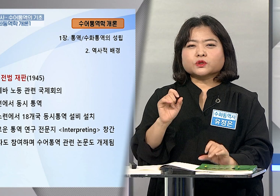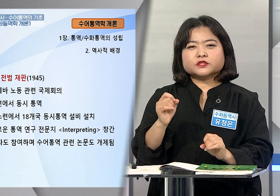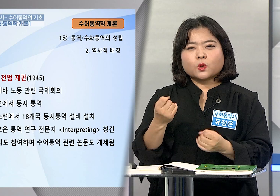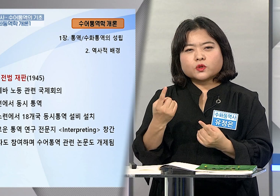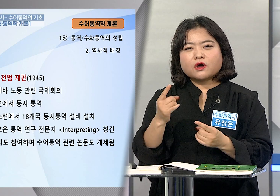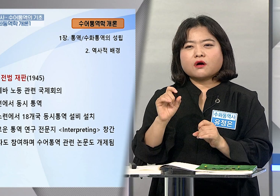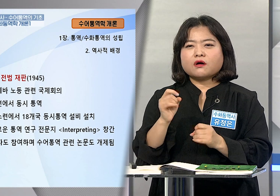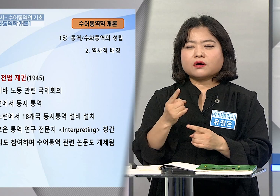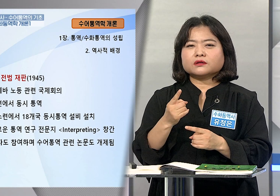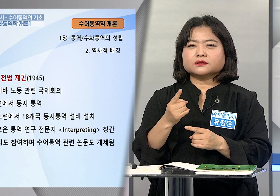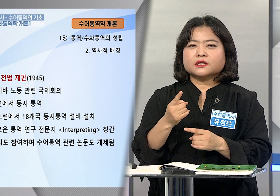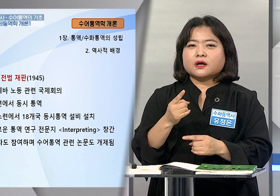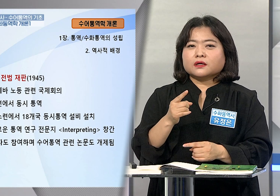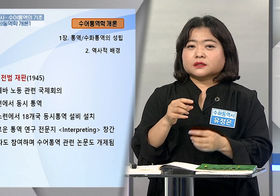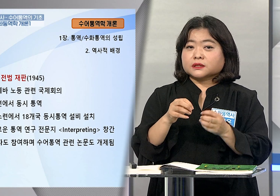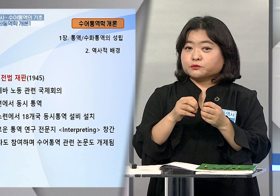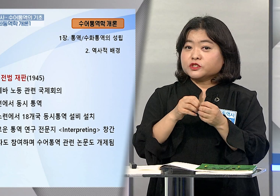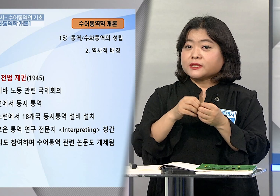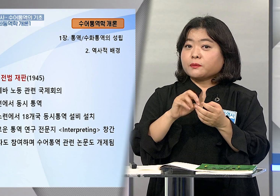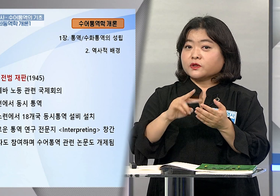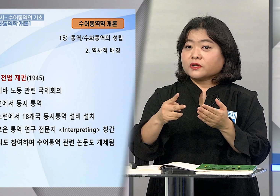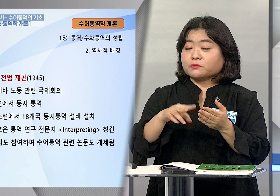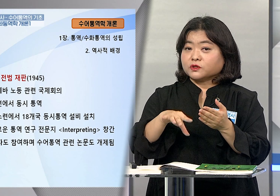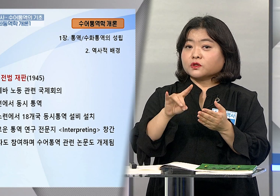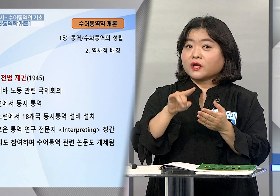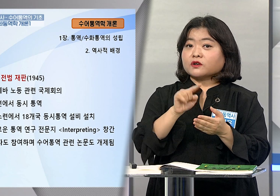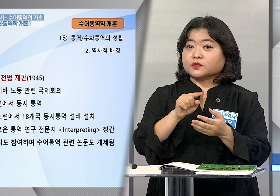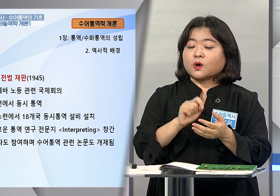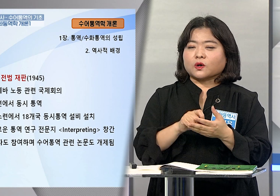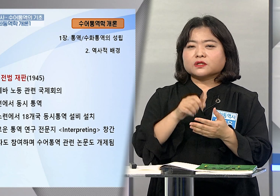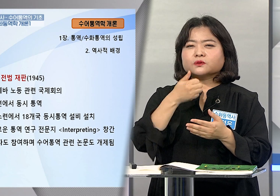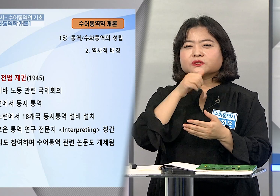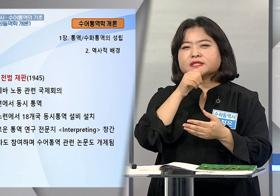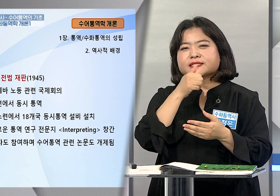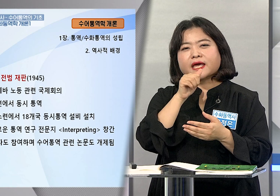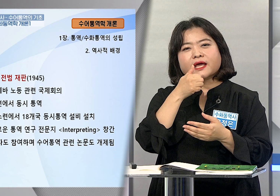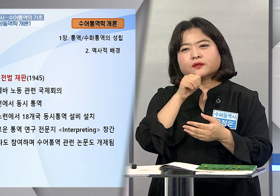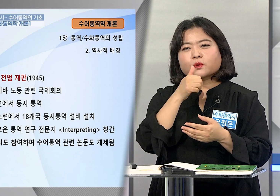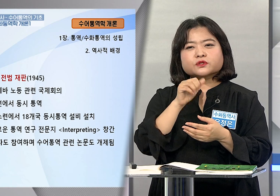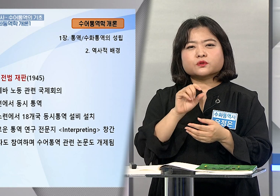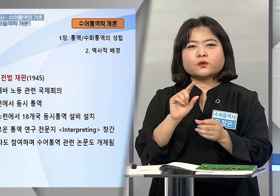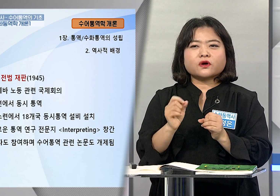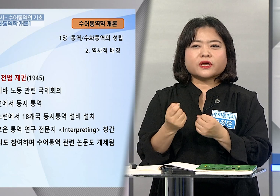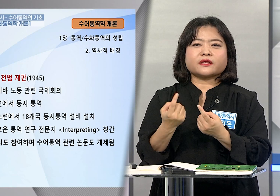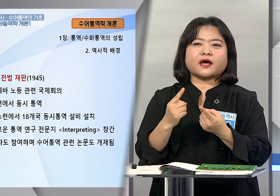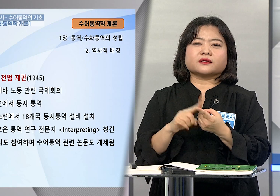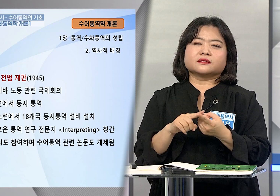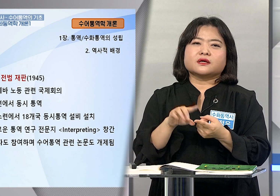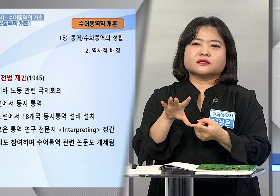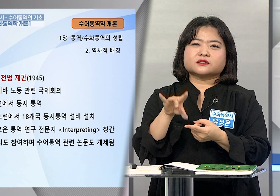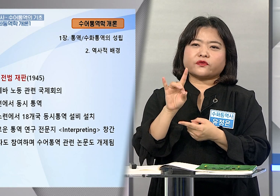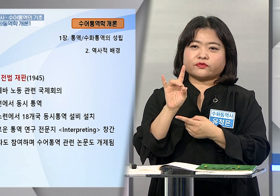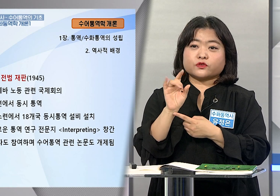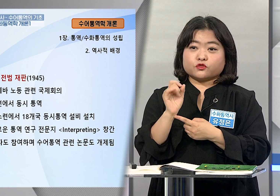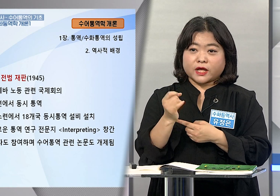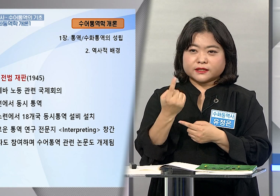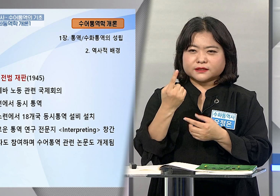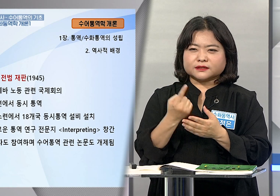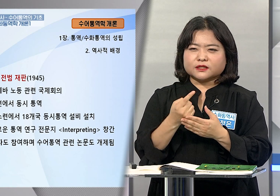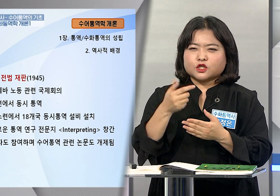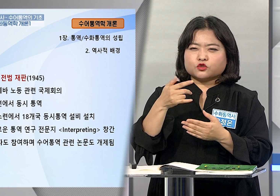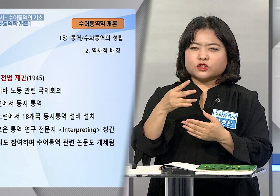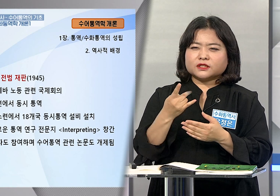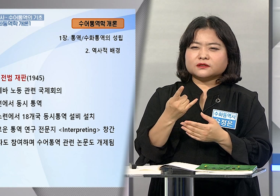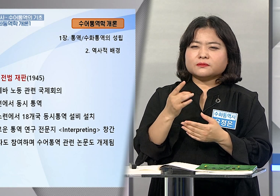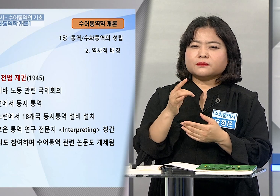그리고 동시통역 문자 번역이 먼저 된 거죠. 그리고는 이제 동시통역에 대한 첫